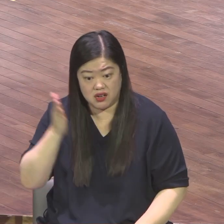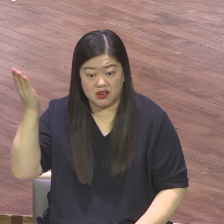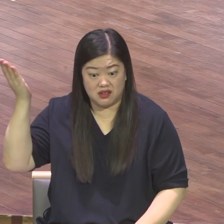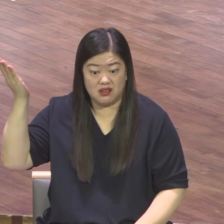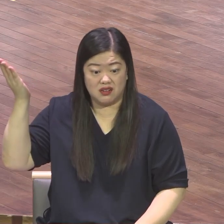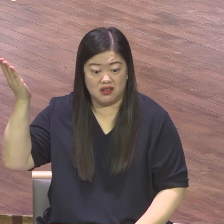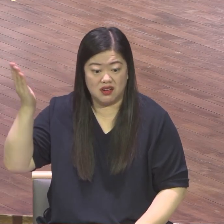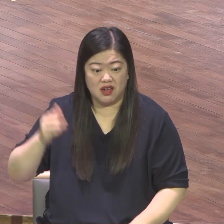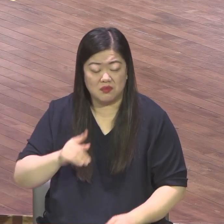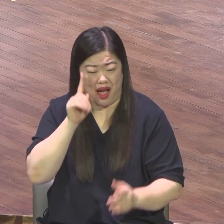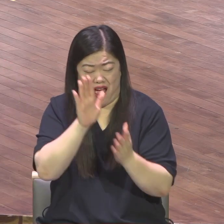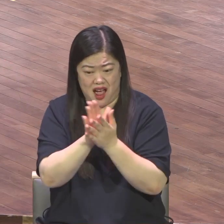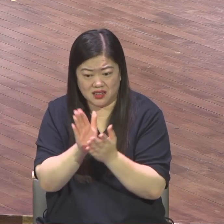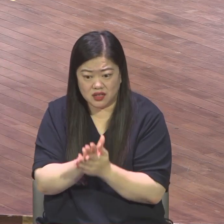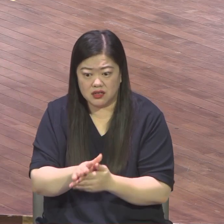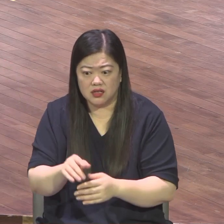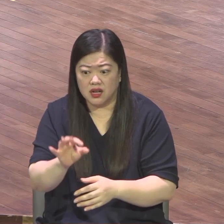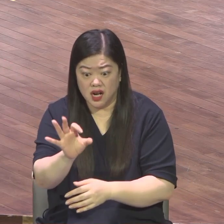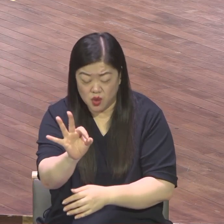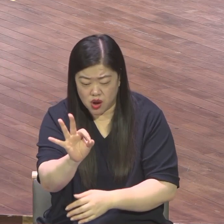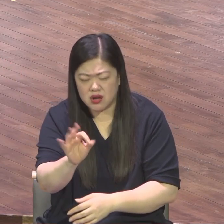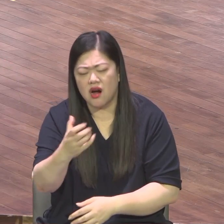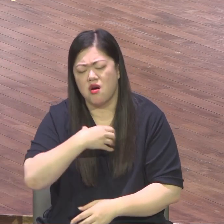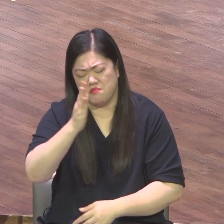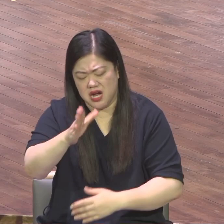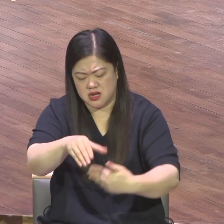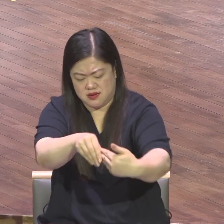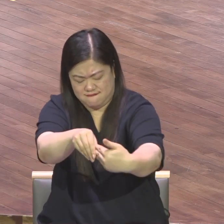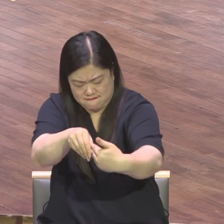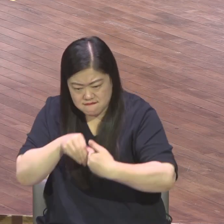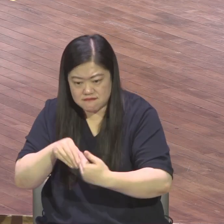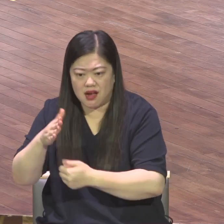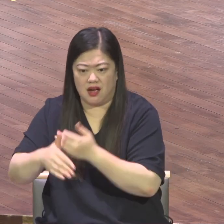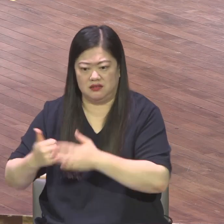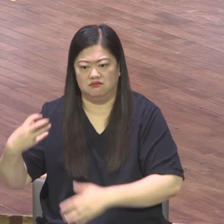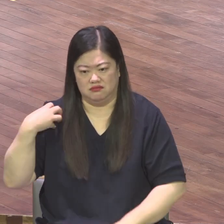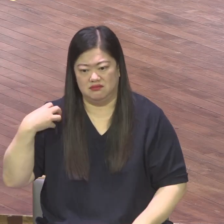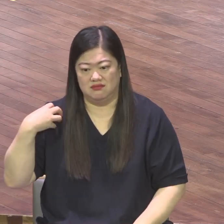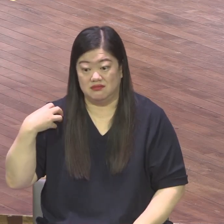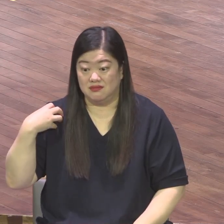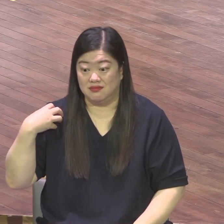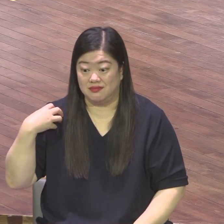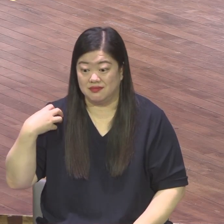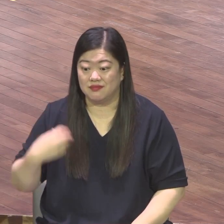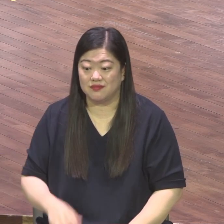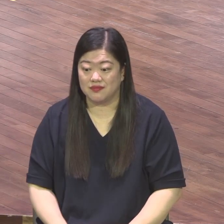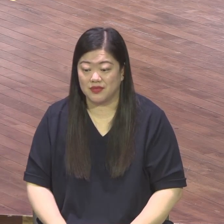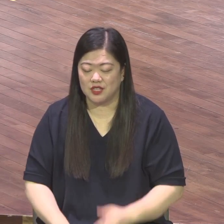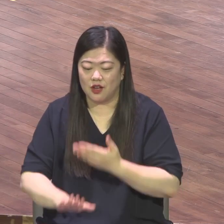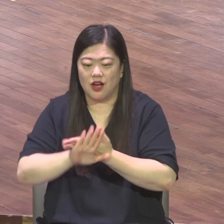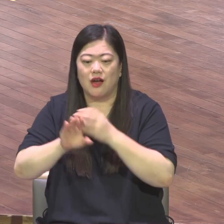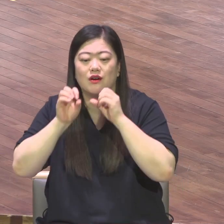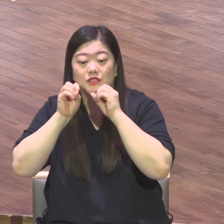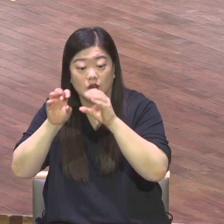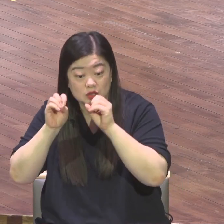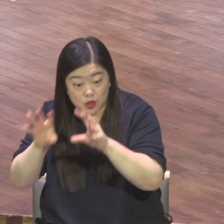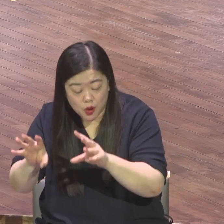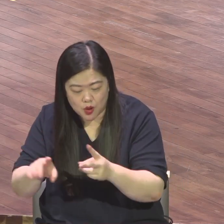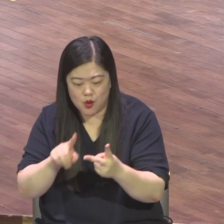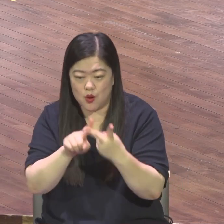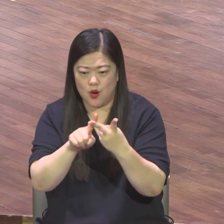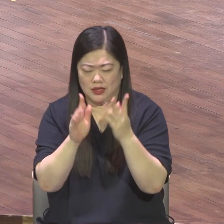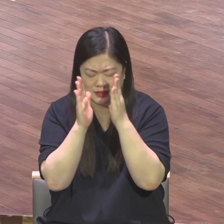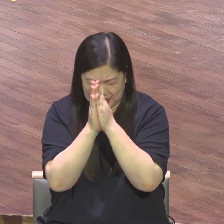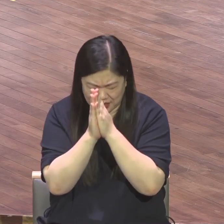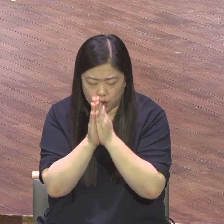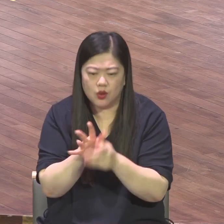하나님께서 그 문을 열어주시고 여러분에게 감당할 수 있는 모든 것 다 주신다. 그래서 성경 기도 24 해보시기